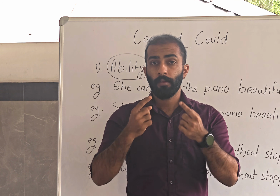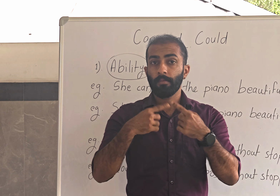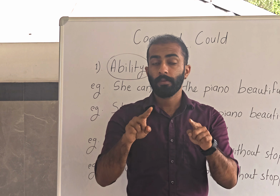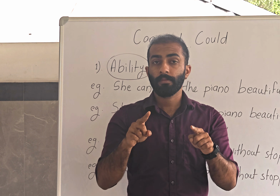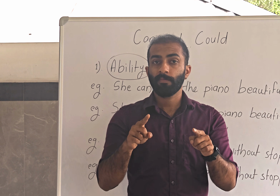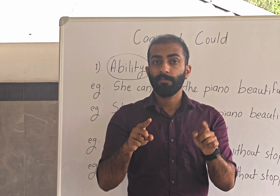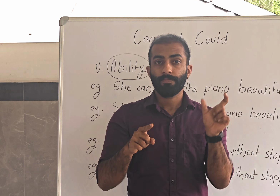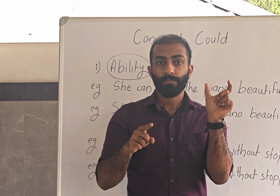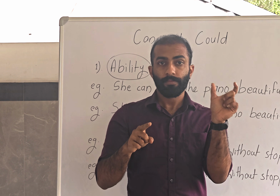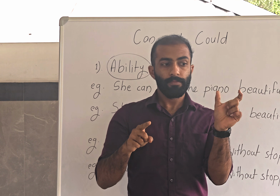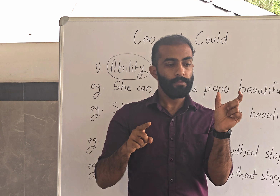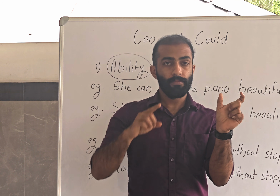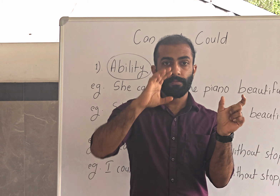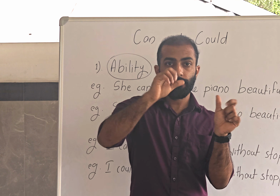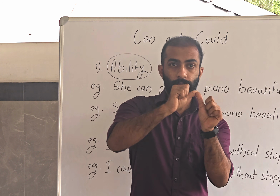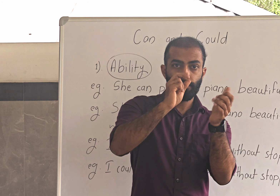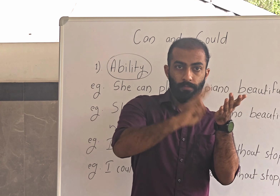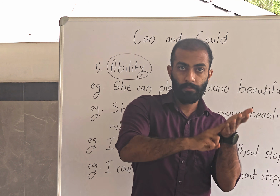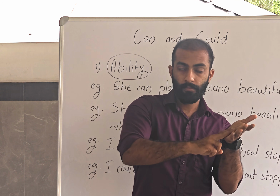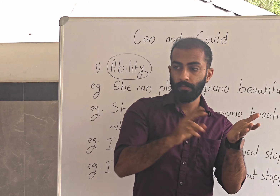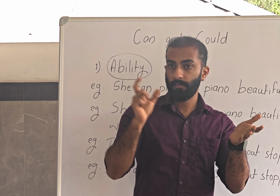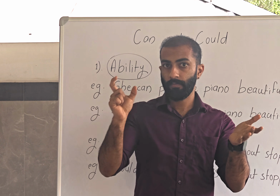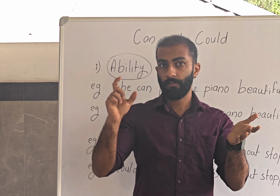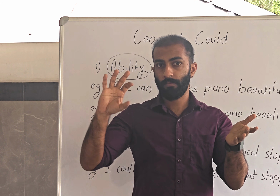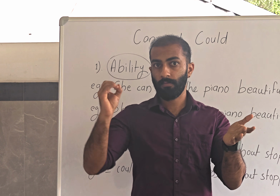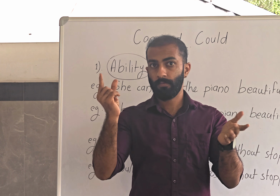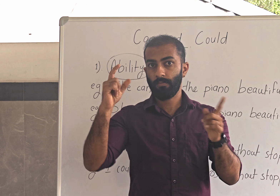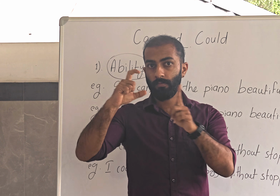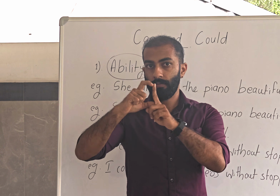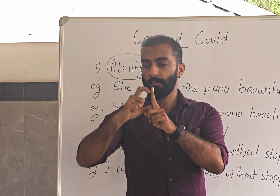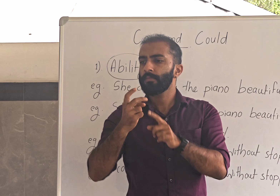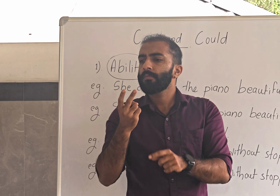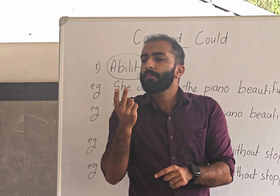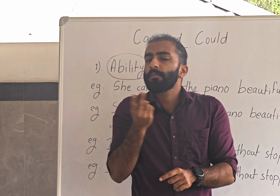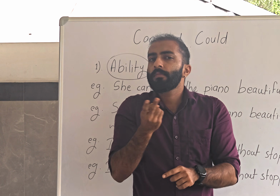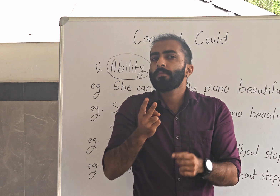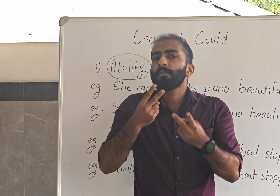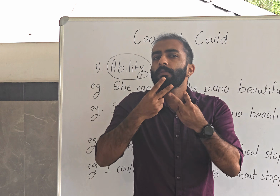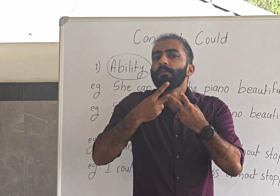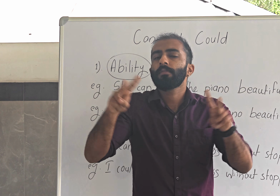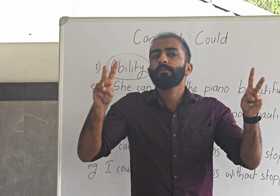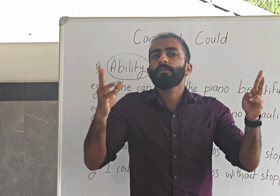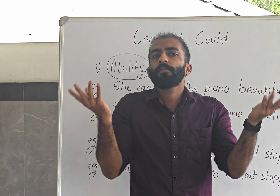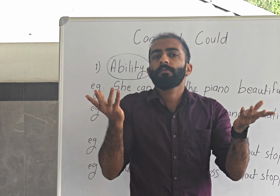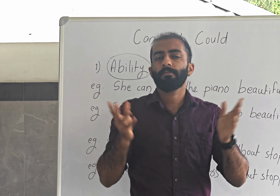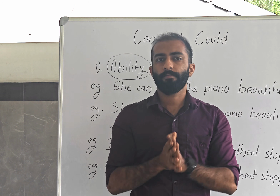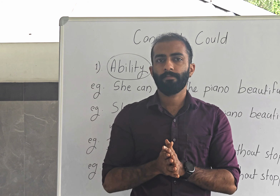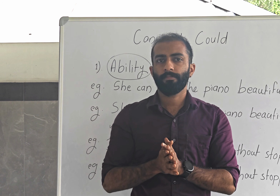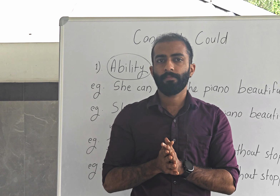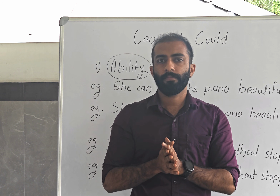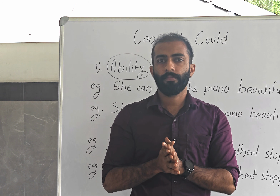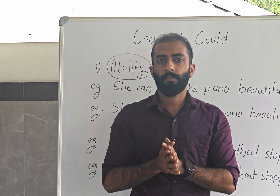പക്ഷേ ക്യാൻ എന്ന് പറയുന്ന വാക്കും അതുപോലെ കുഡ് എന്ന് പറയുന്ന വാക്കും ഇവ രണ്ടും വ്യത്യാസപ്പെട്ടിരിക്കുന്നത് എങ്ങനെയാണ്?